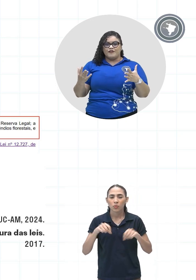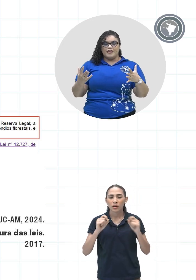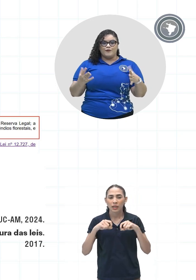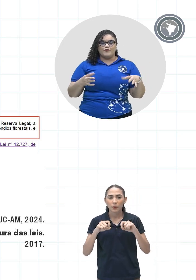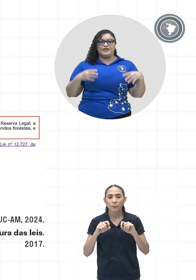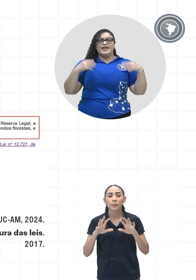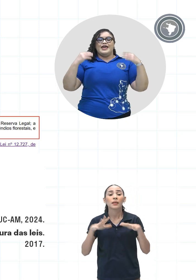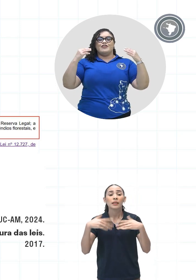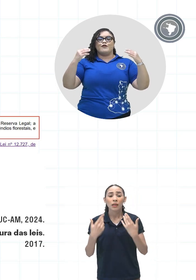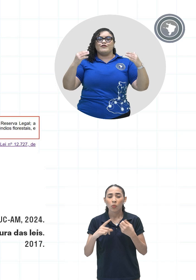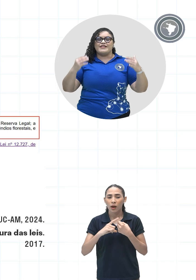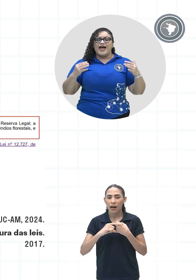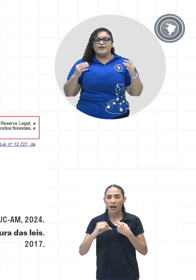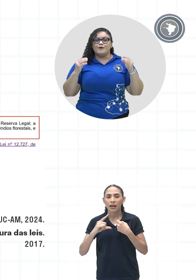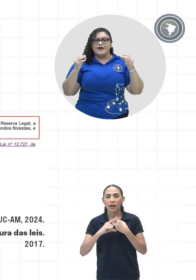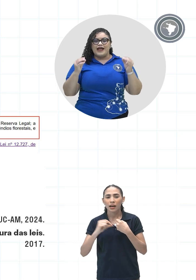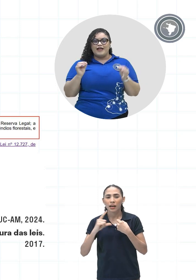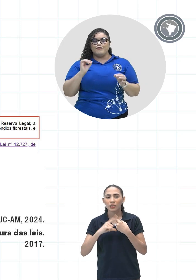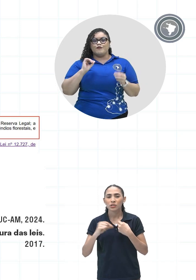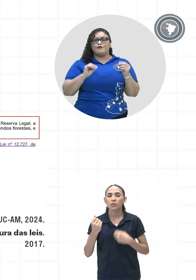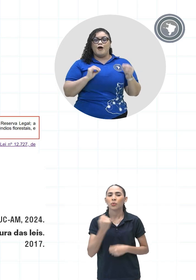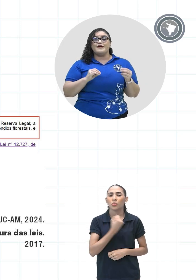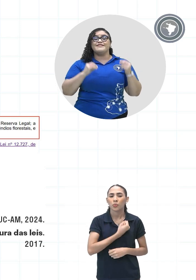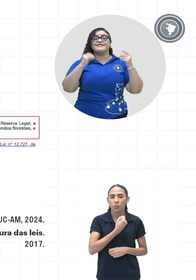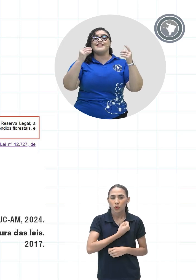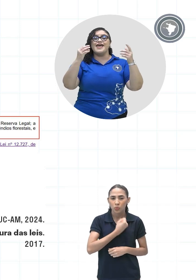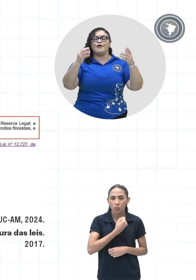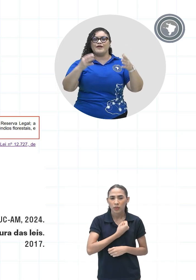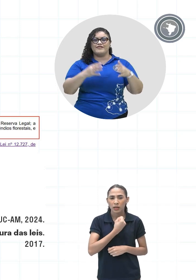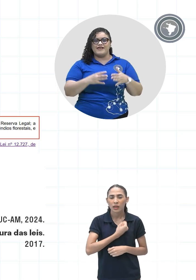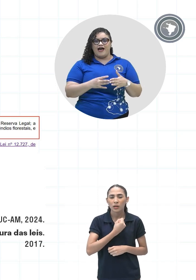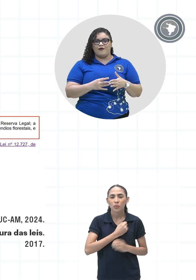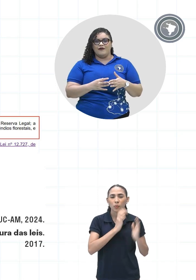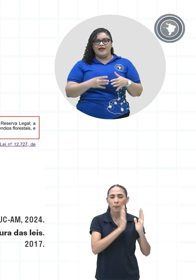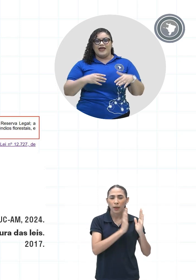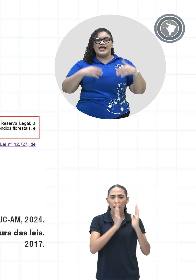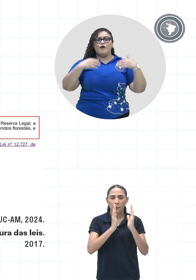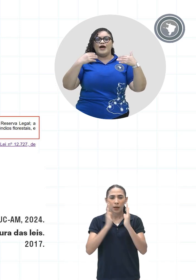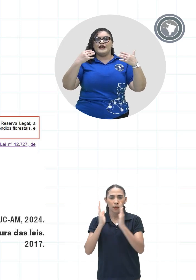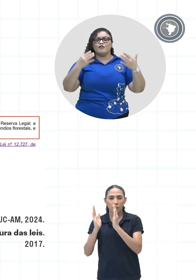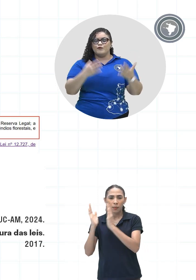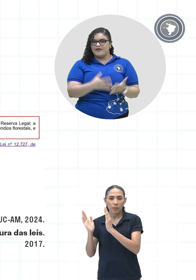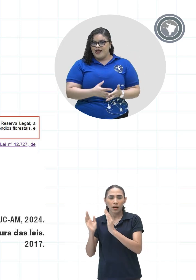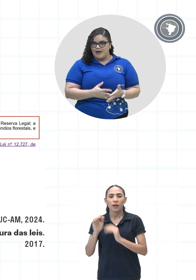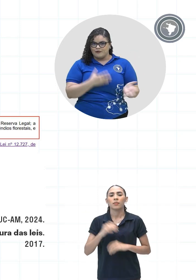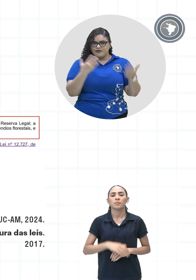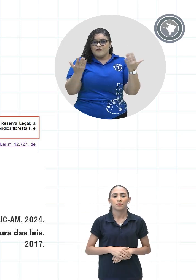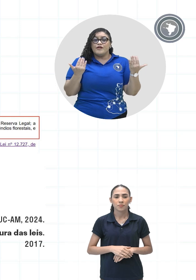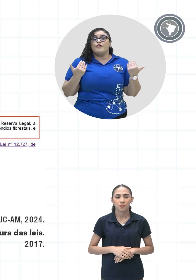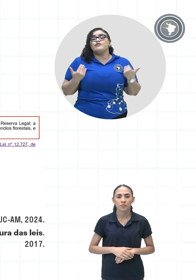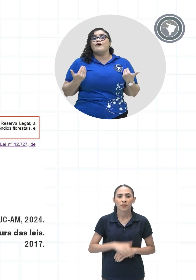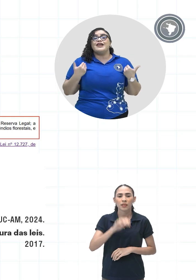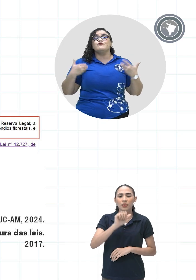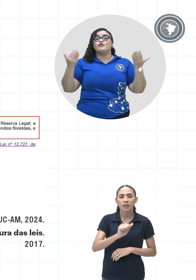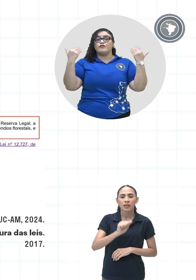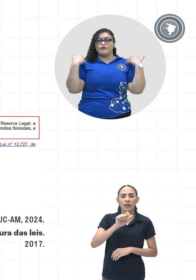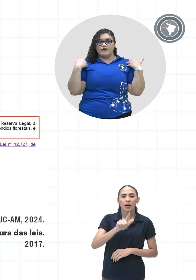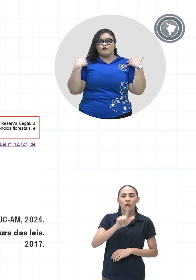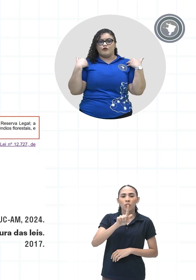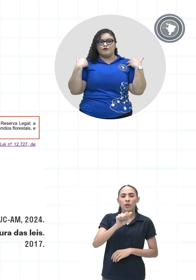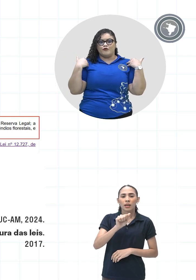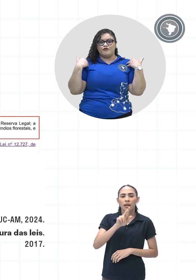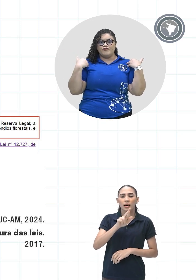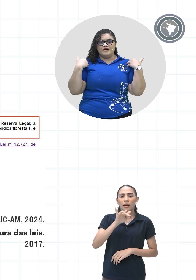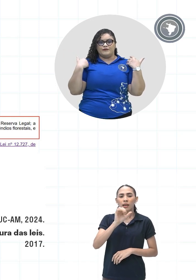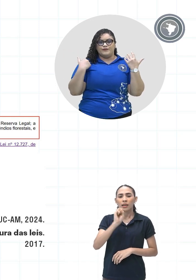os artigos, eles vão estar numerados de forma sequencial em algarismos arábicos, que são os algarismos que nós